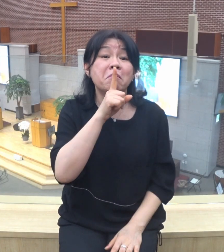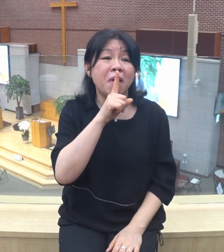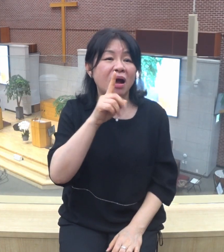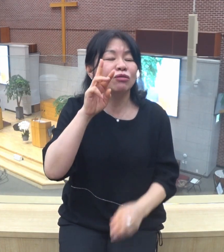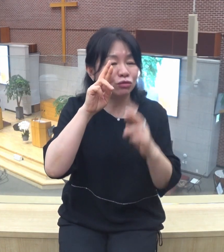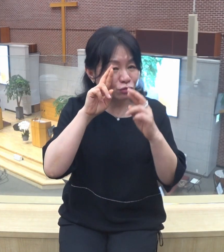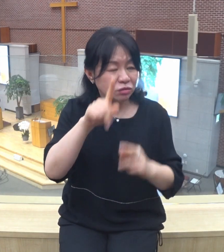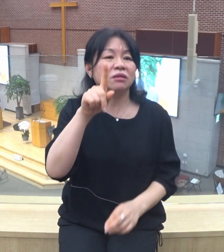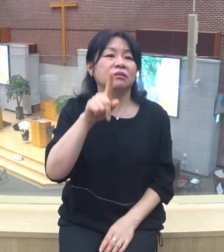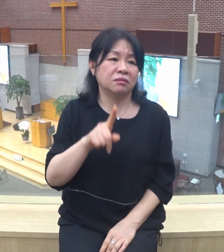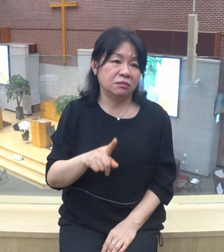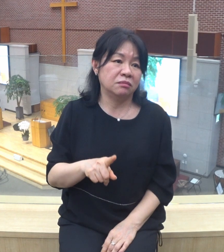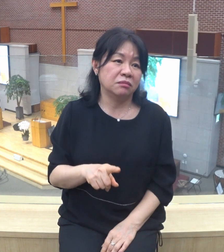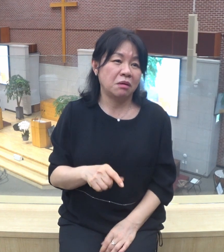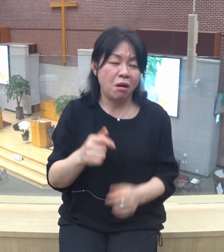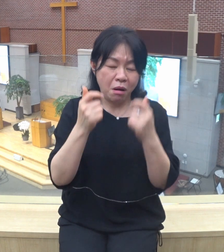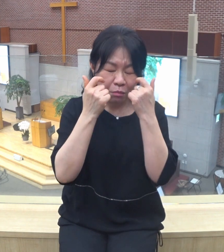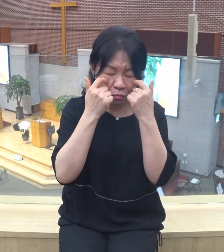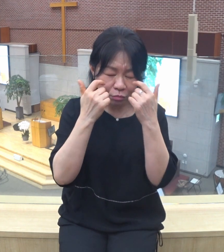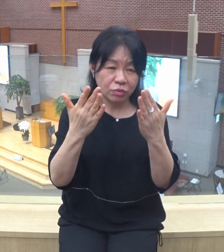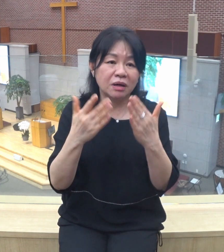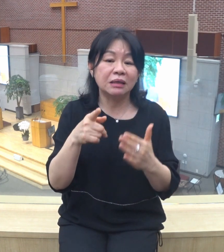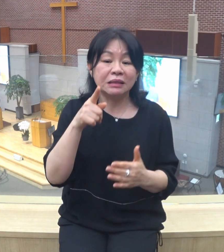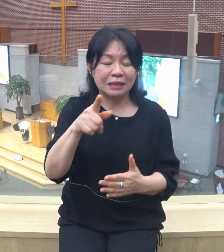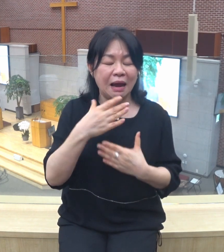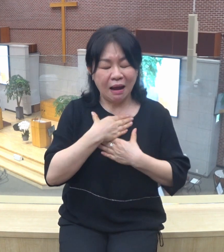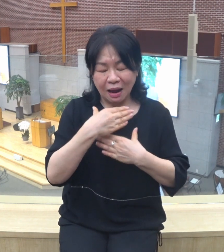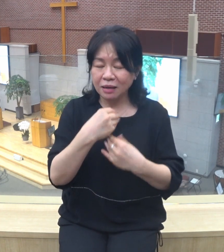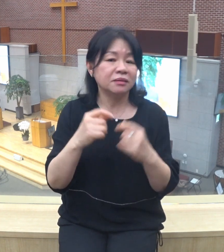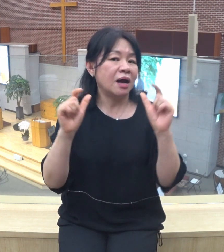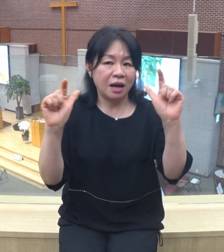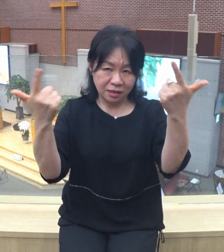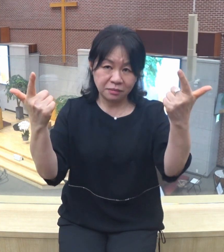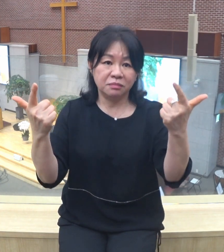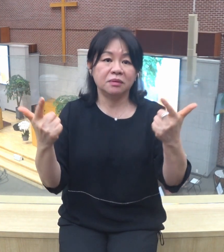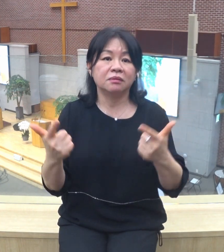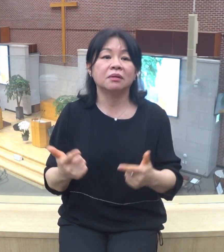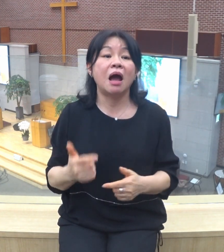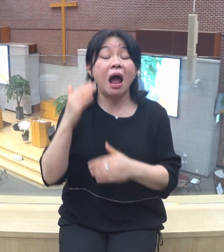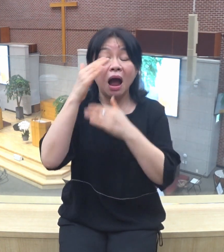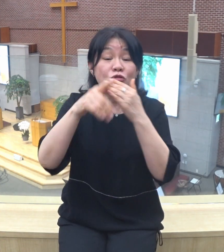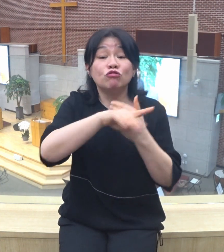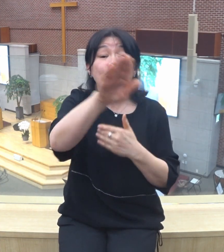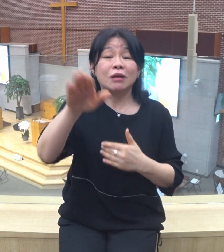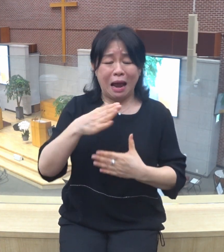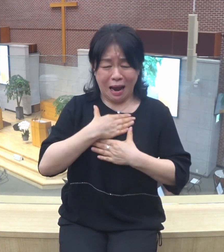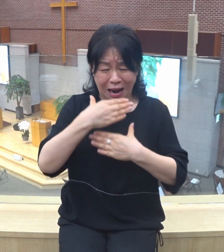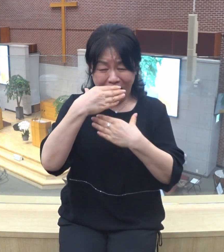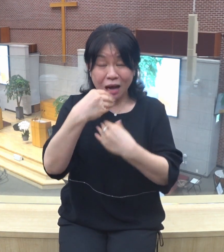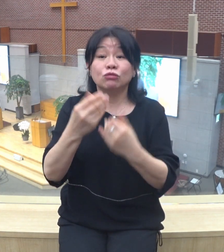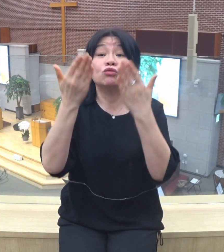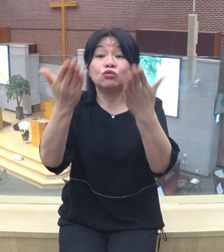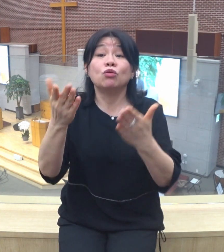망상입니다. 풍요한 것이 반드시 안전을 보장하는 것은 아닙니다. 무엇이 우리의 안전을